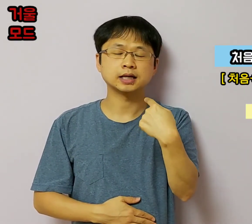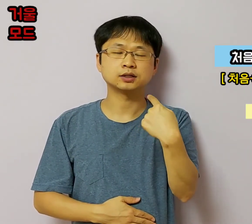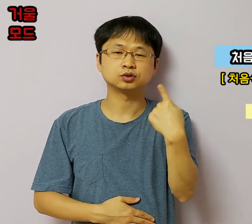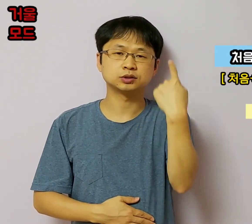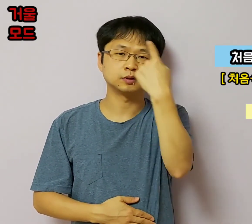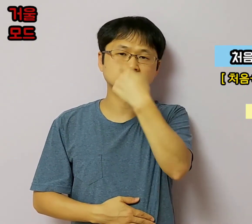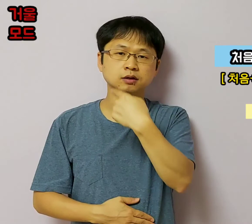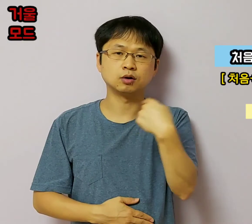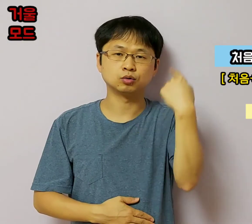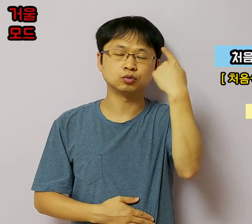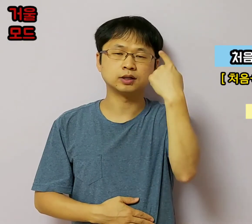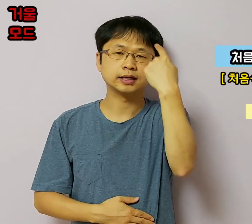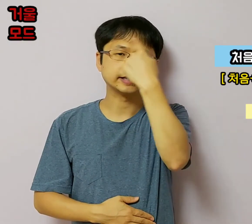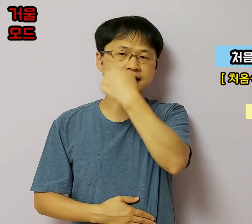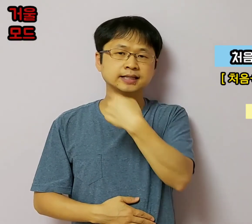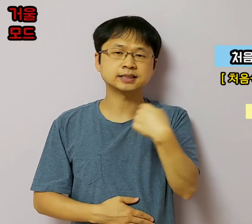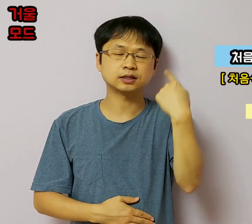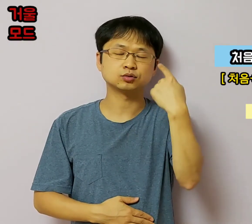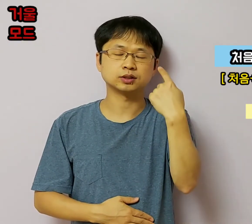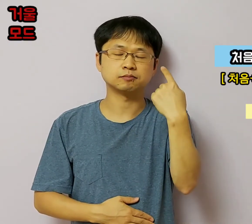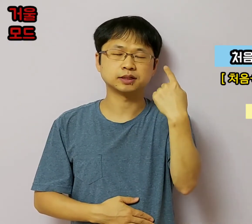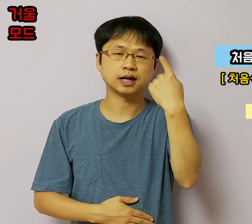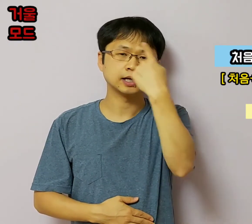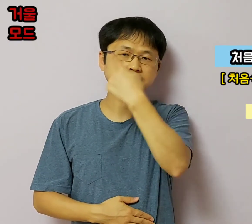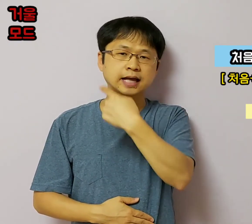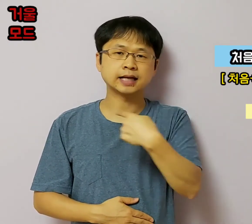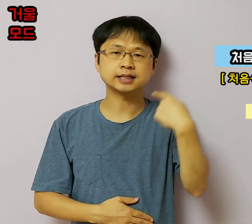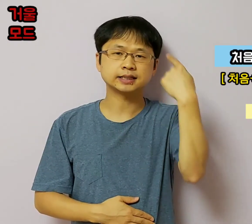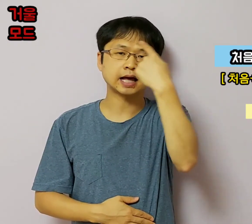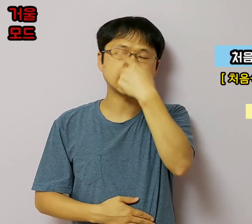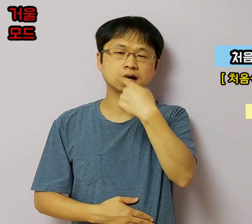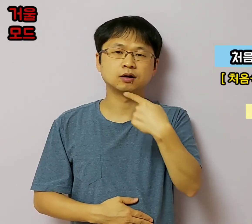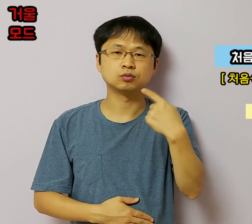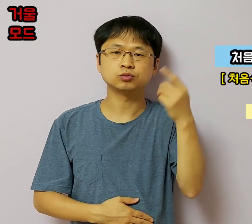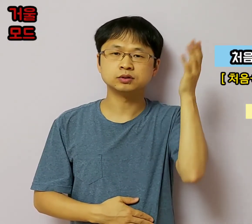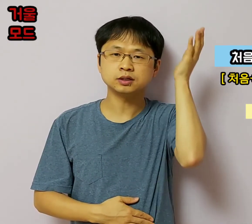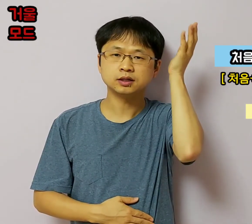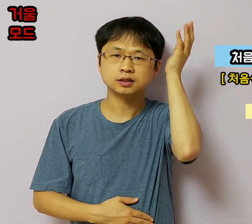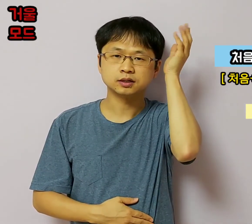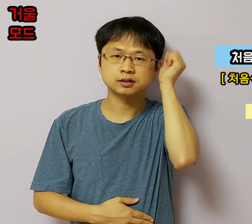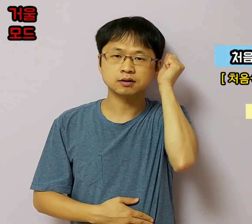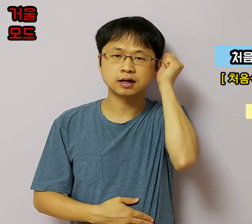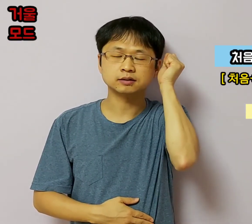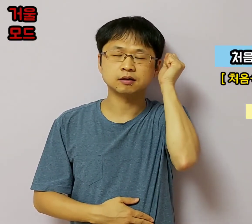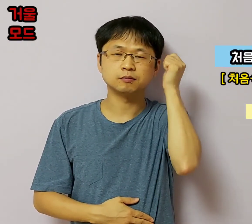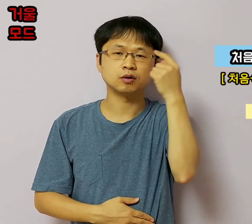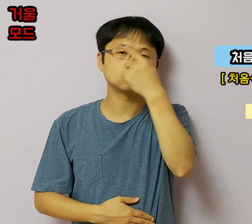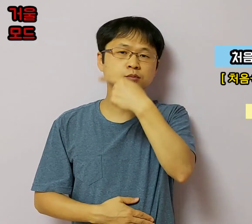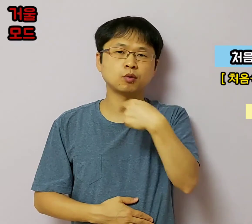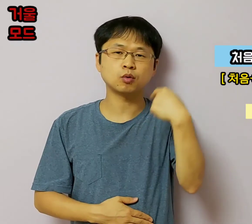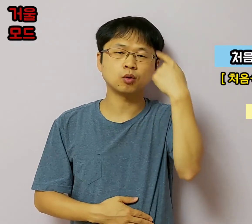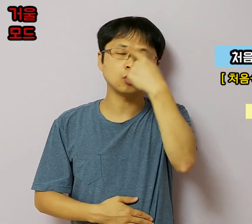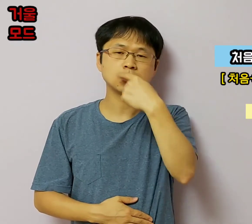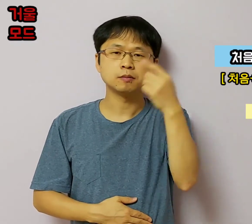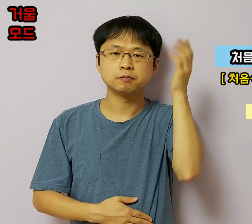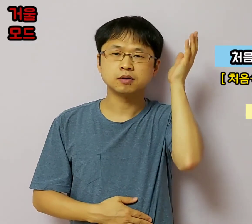가리켜 주시면 얼굴, 낯이라는 소가 됩니다. 낯익다, 얼굴을 기억하는 것, 얼굴을 보고